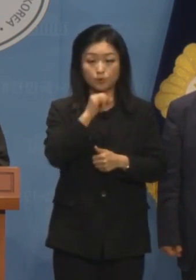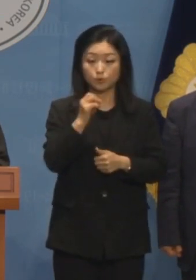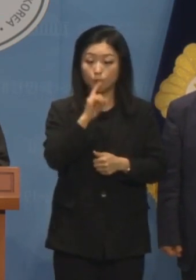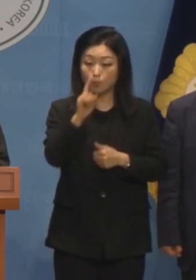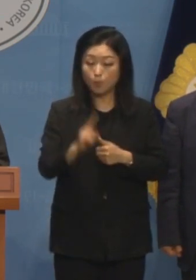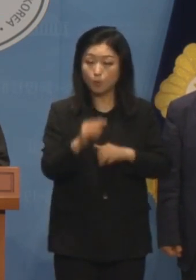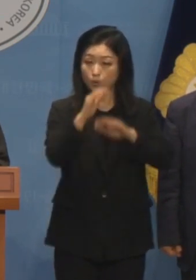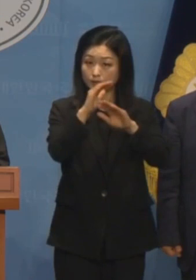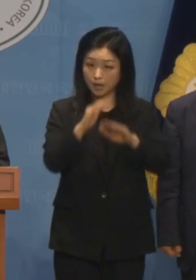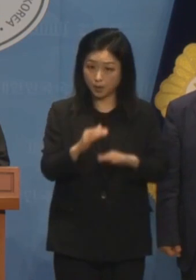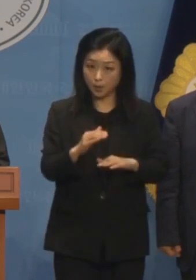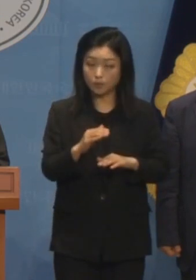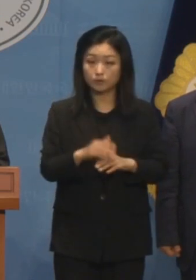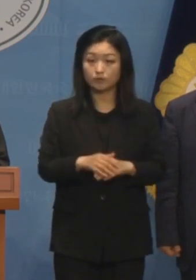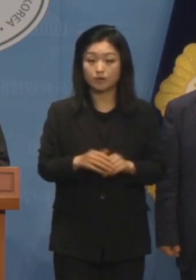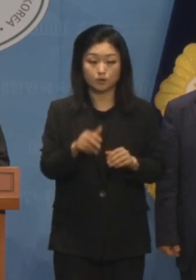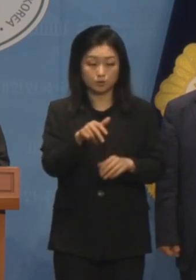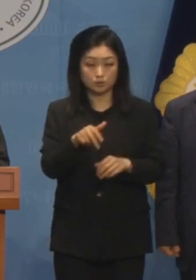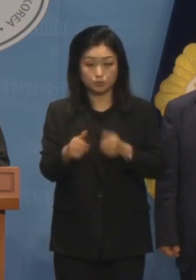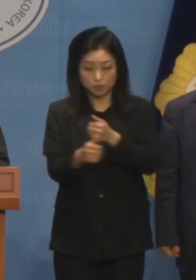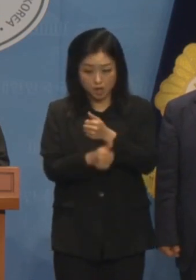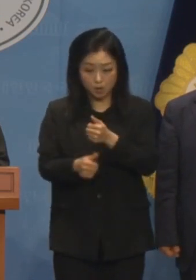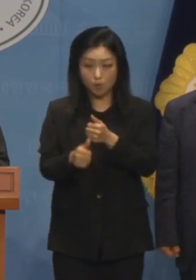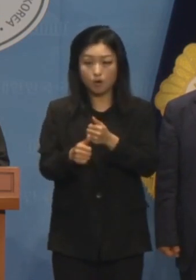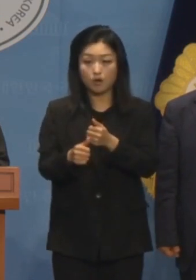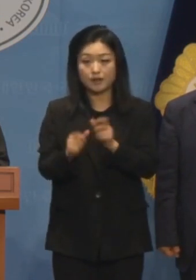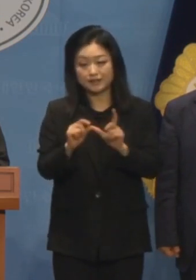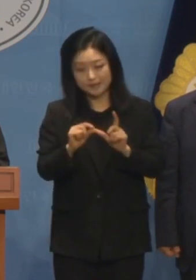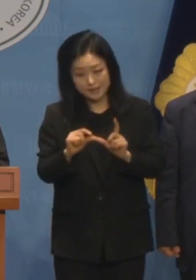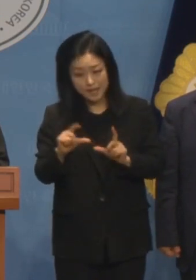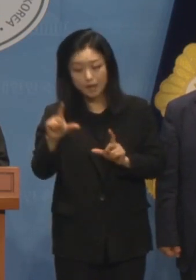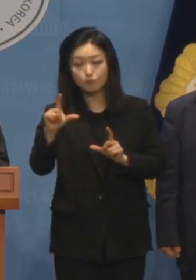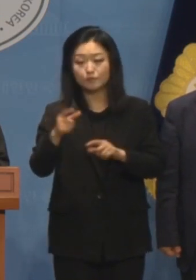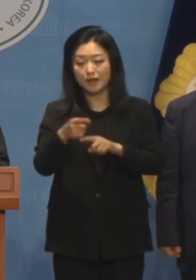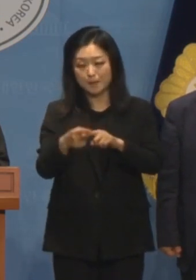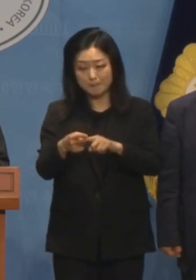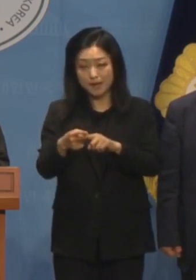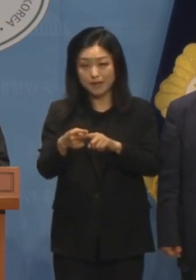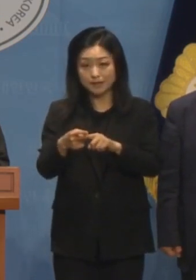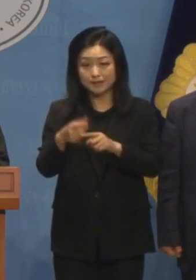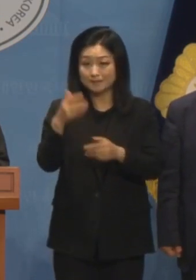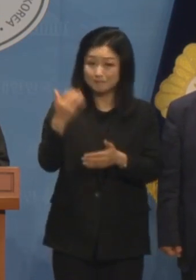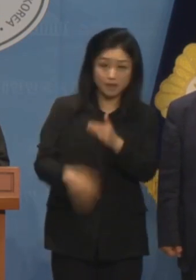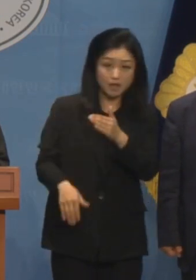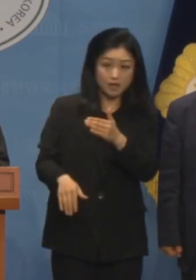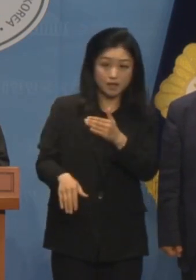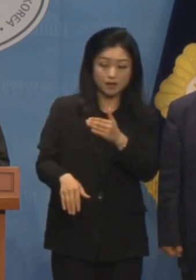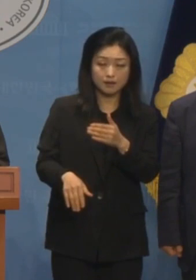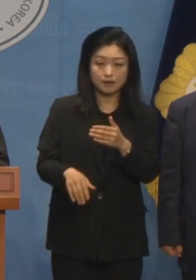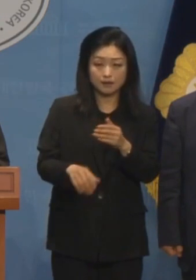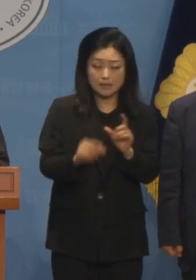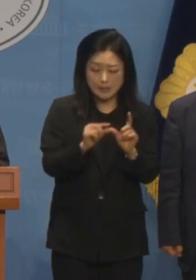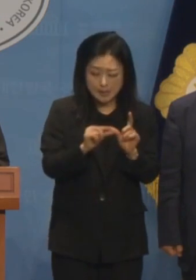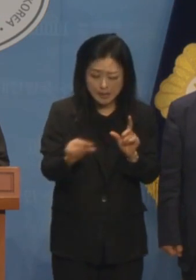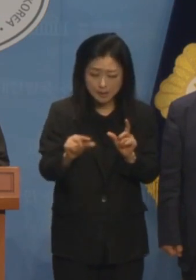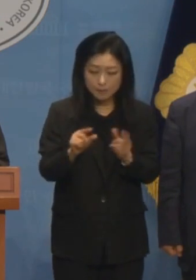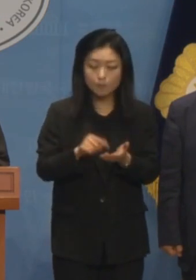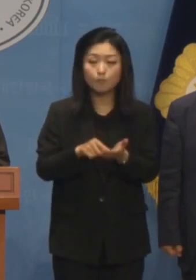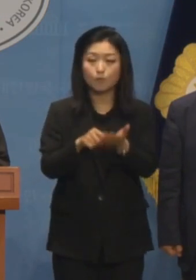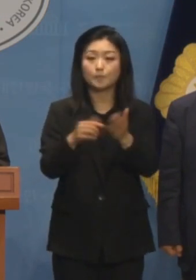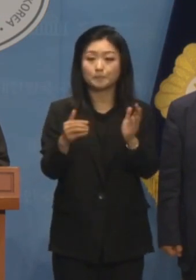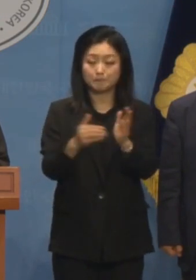내용은 다수의 위원들이 공식적으로 제출한 의견의 절반가량이 배제된 반쪽짜리